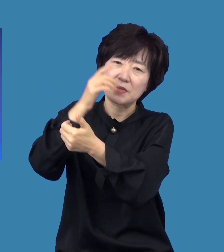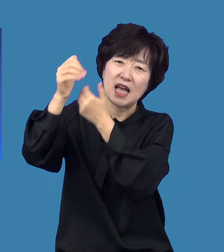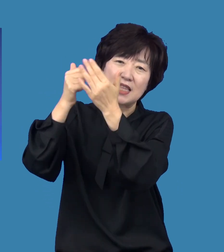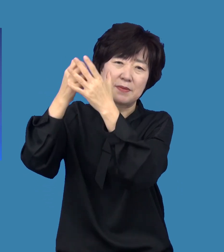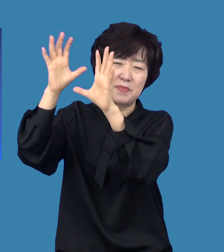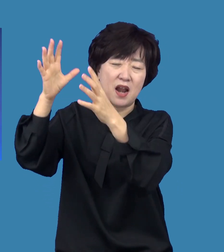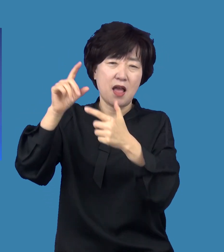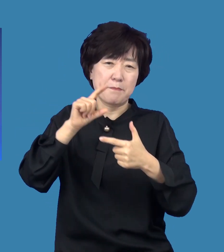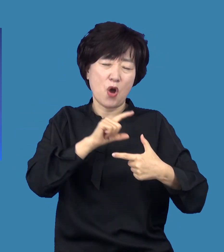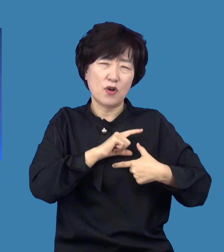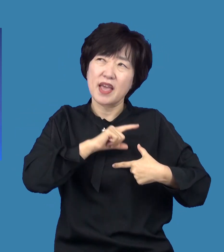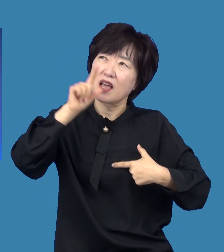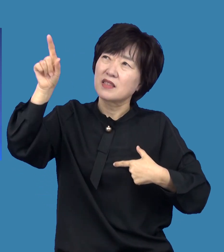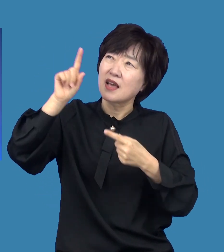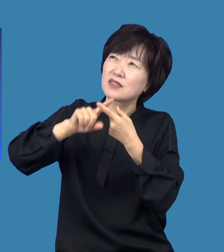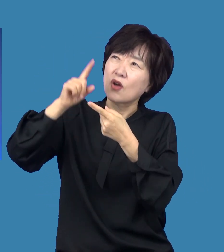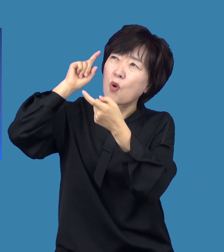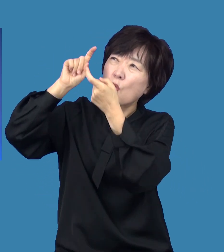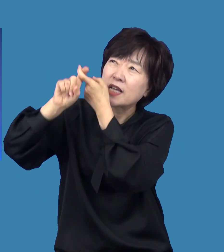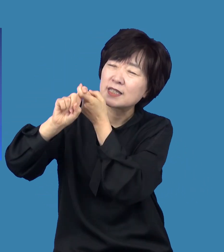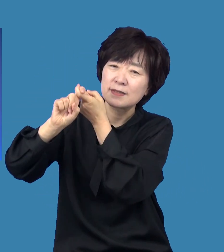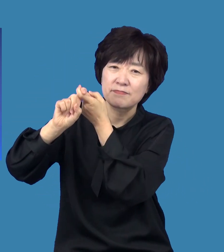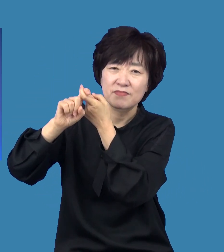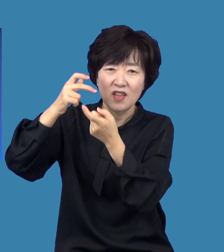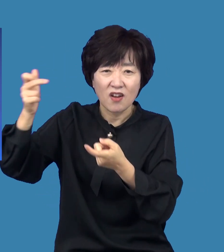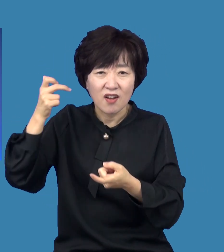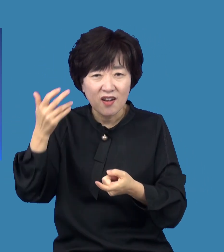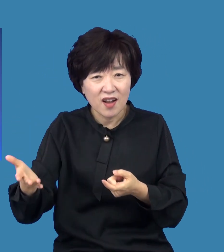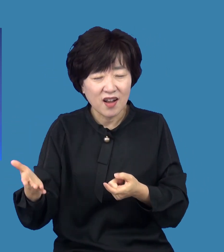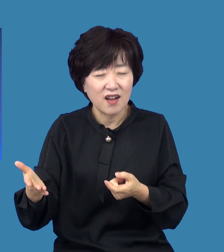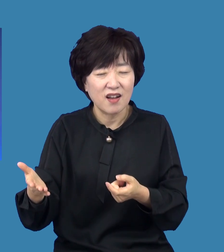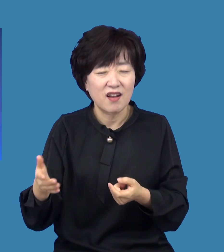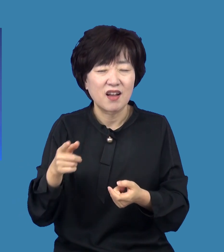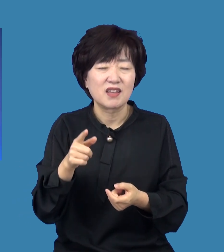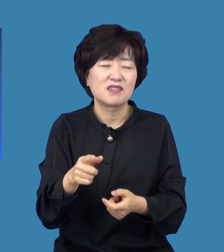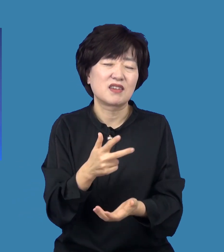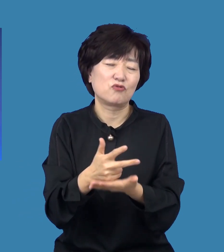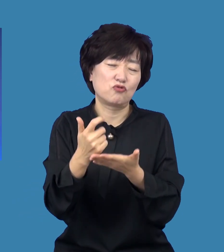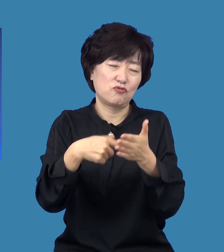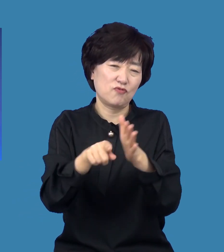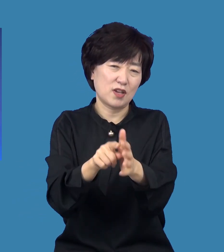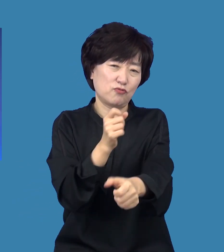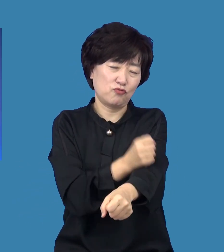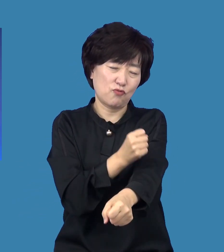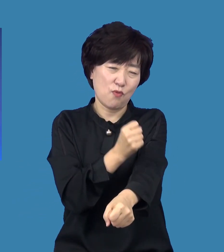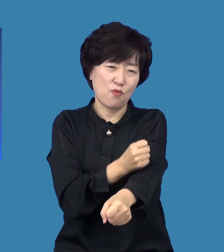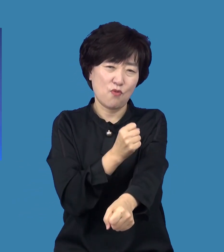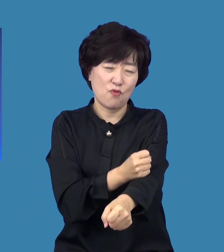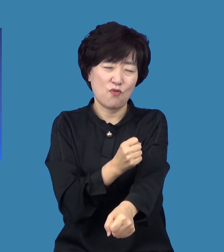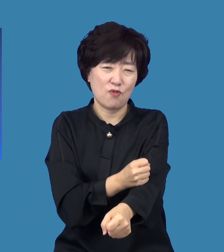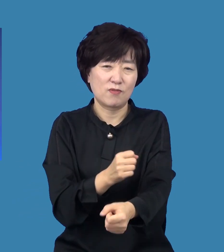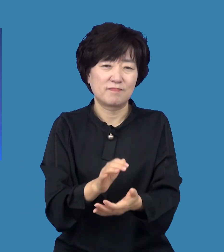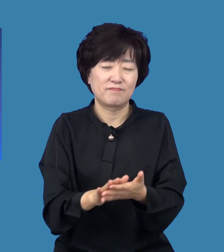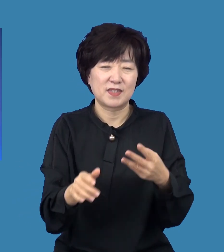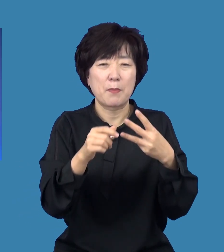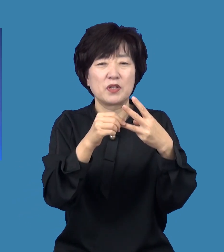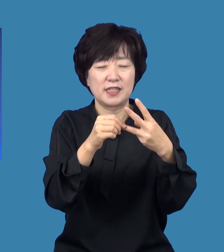대해서 관심이 있으십니까? 이게 주를 위한 수고라는 거예요. 이게 주를 위한 수고라는